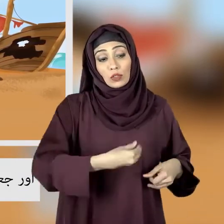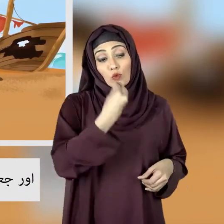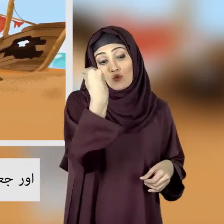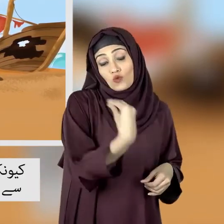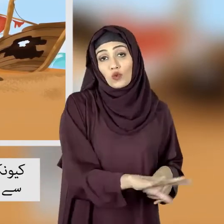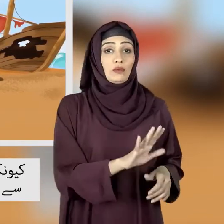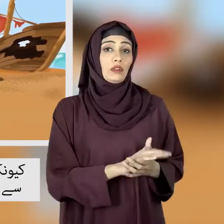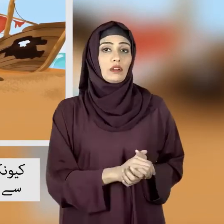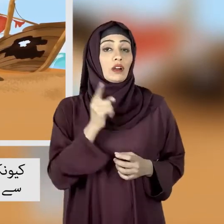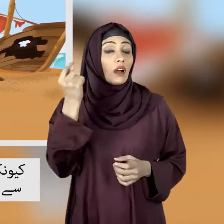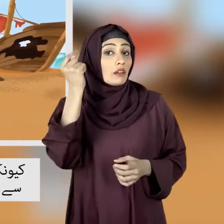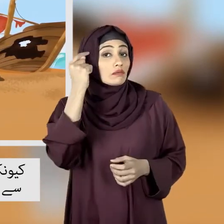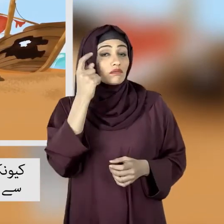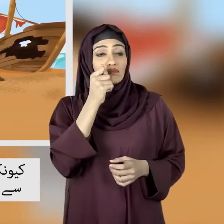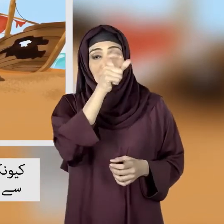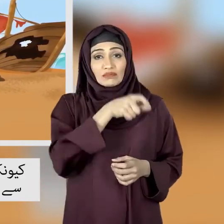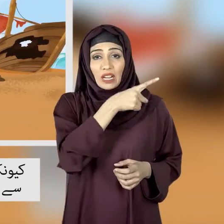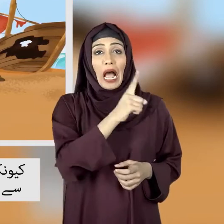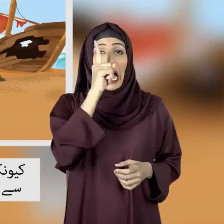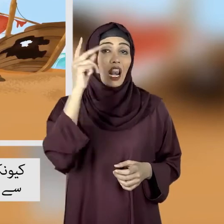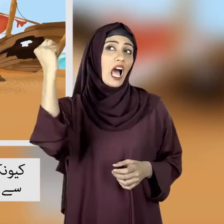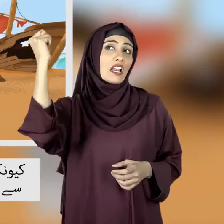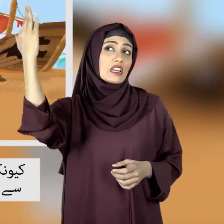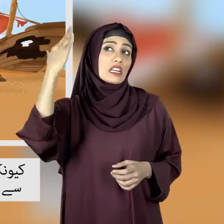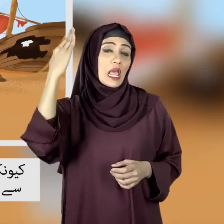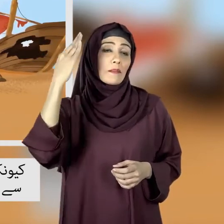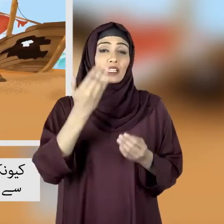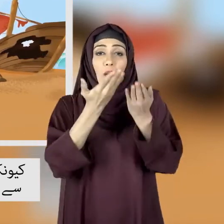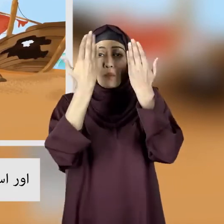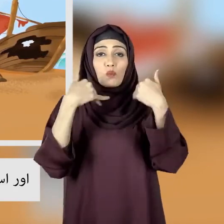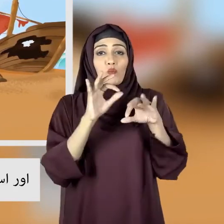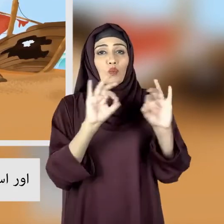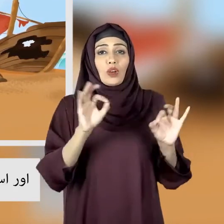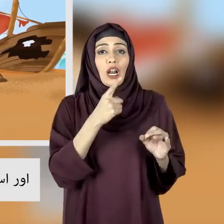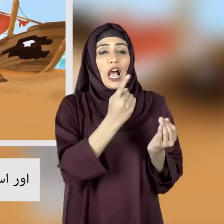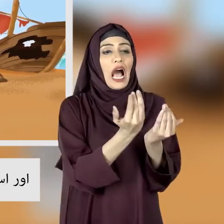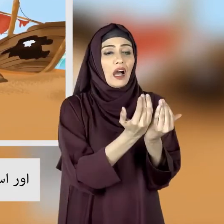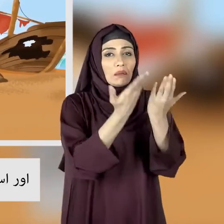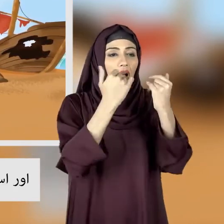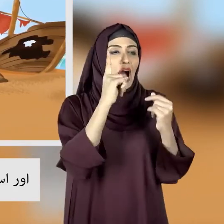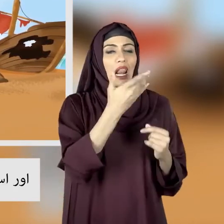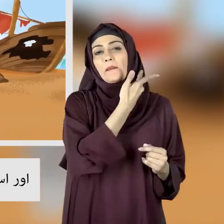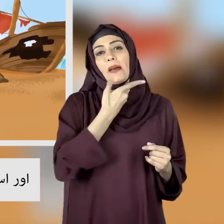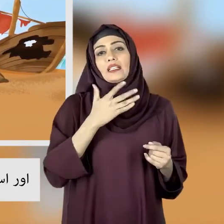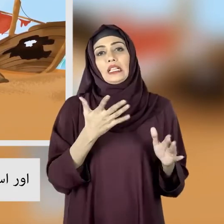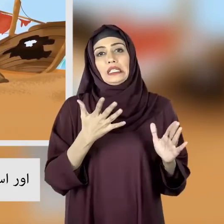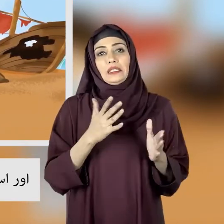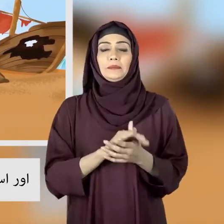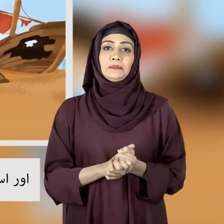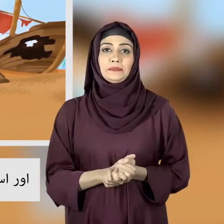گا، کیونکہ اسے لگتا تھا کہ جعفر اللہ کی نعمتوں سے محروم ہے اور اس کی دعائیں کبھی قبول نہیں ہوں